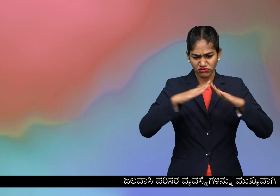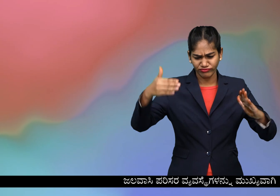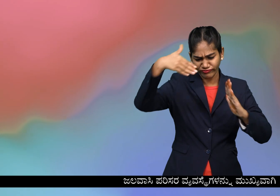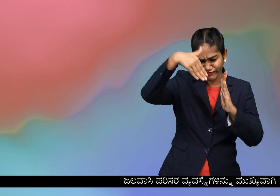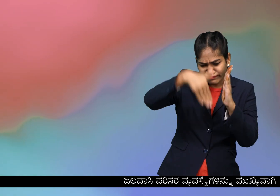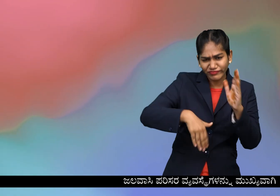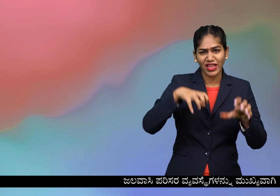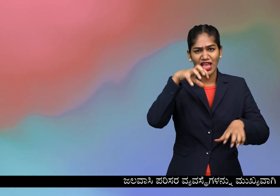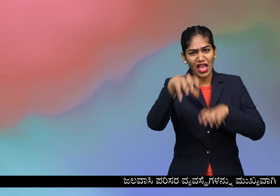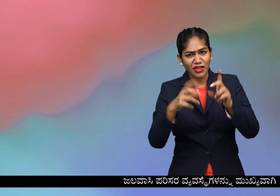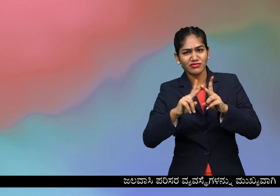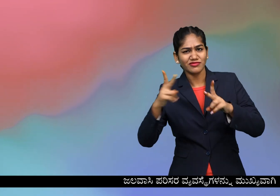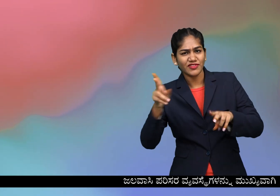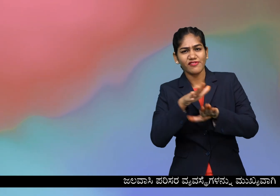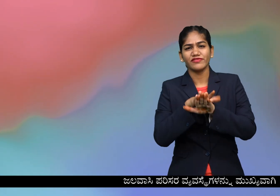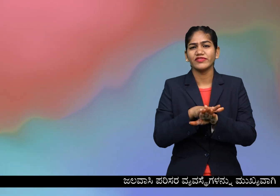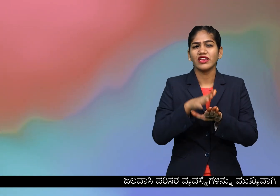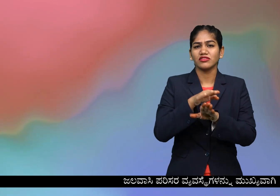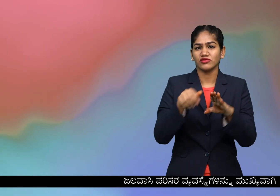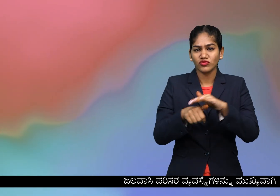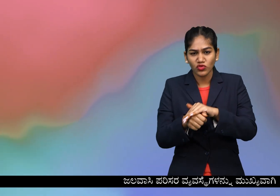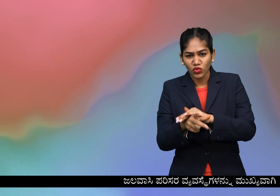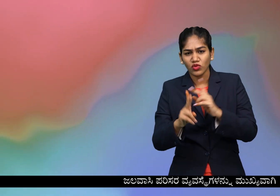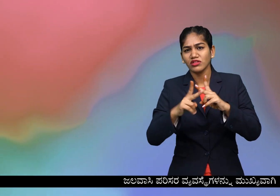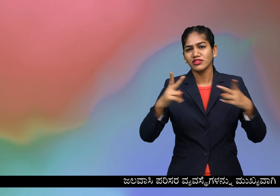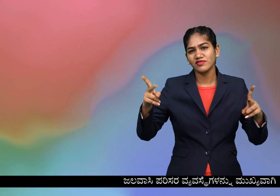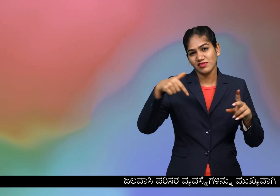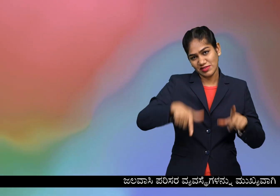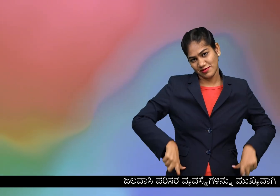ಜಲವಾಸಿ ಪರಿಸರ ವ್ಯವಸ್ಥೆಗಳನ್ನ ಮುಖ್ಯವಾಗಿ